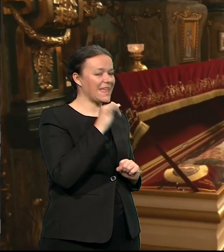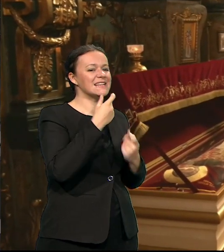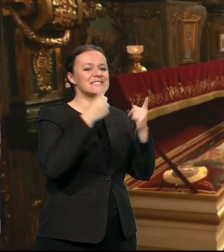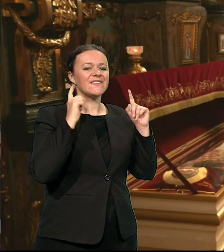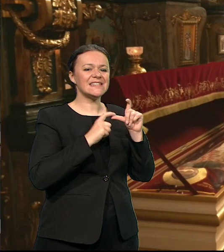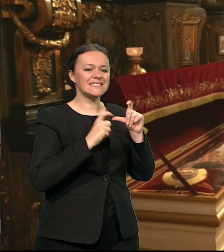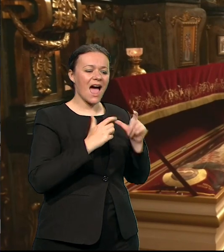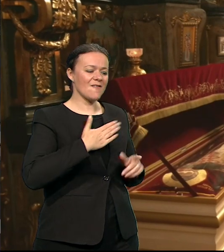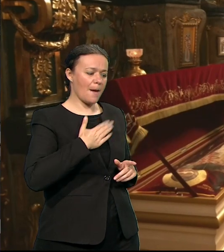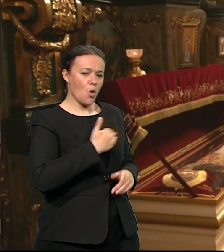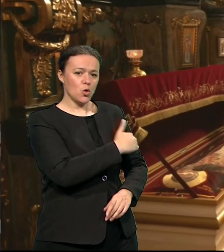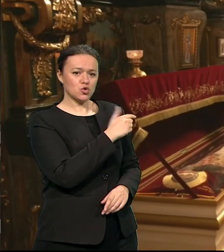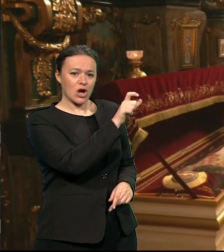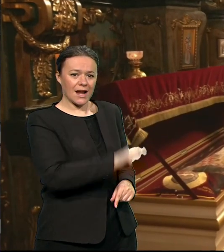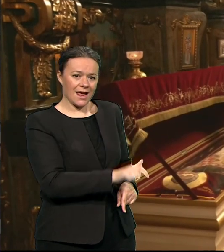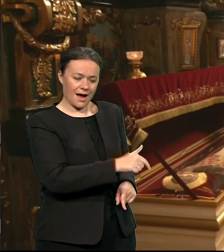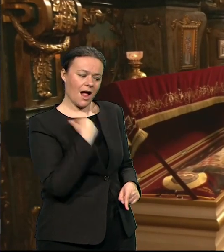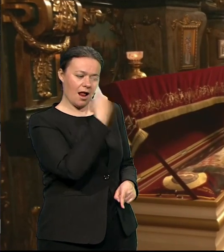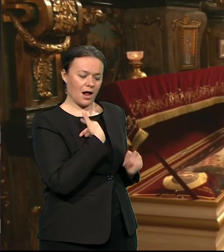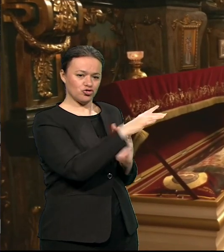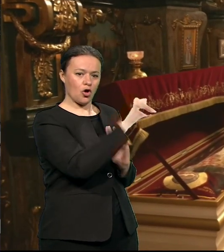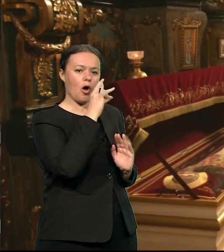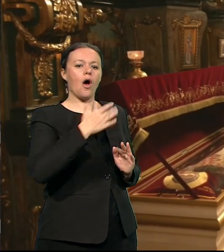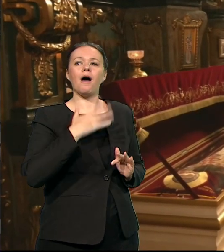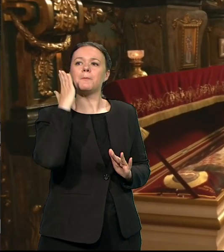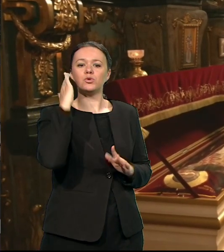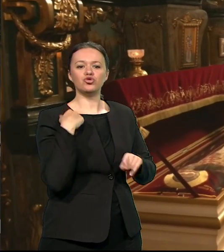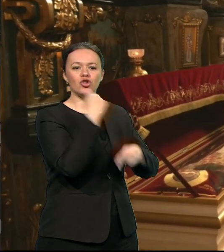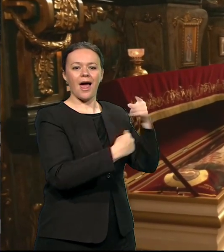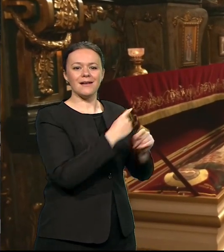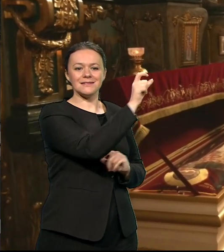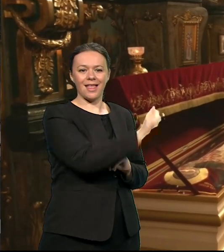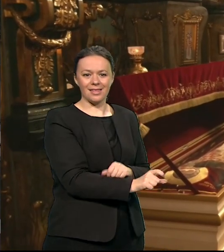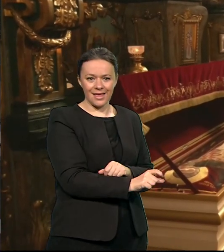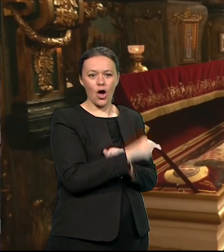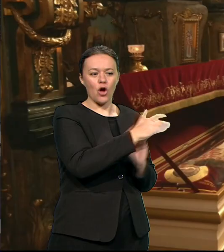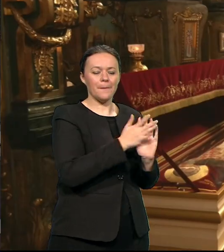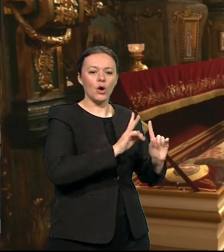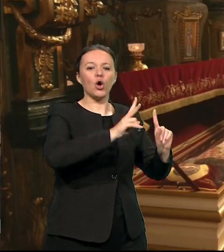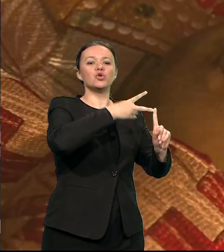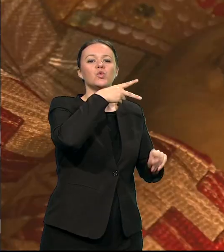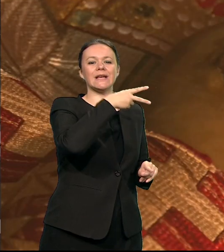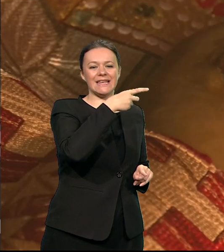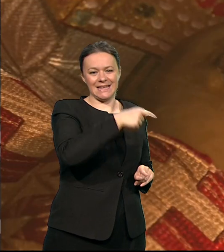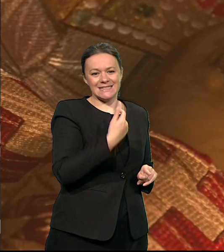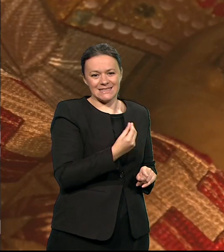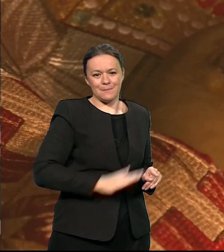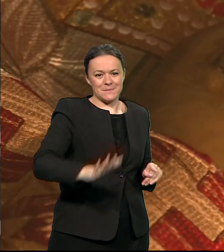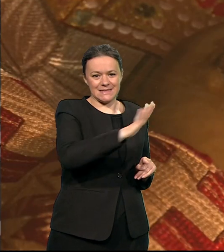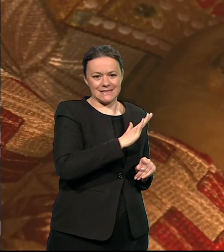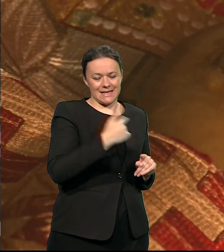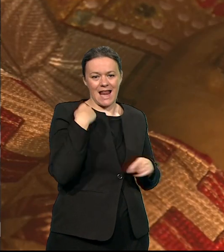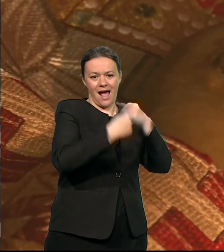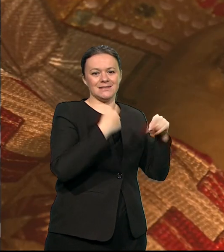je lično sveti Sava izabrao za svog prvog naslednika, tako da je sveti Arsenije bio drugi srpski arhijepiskop i